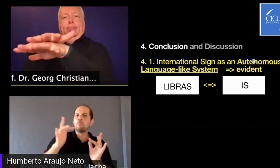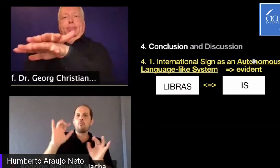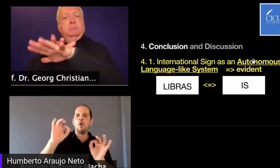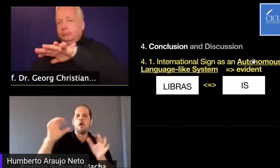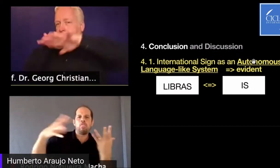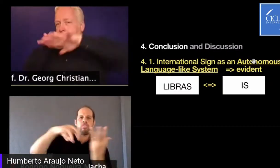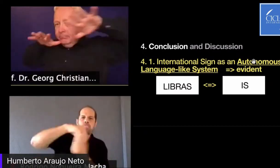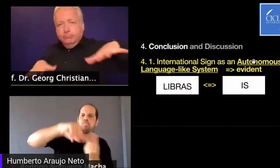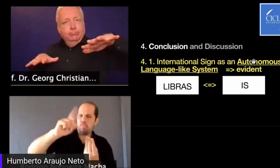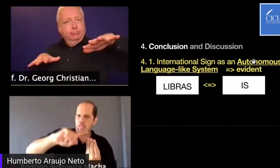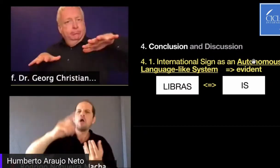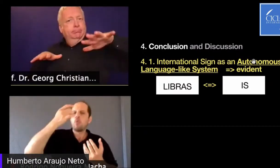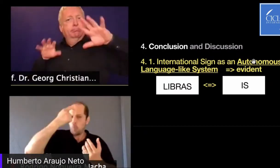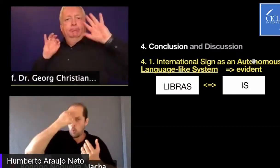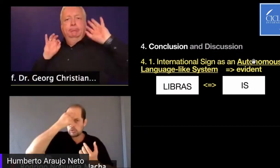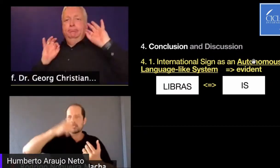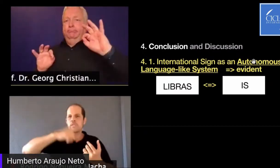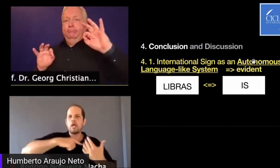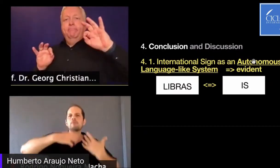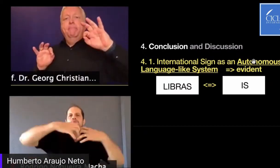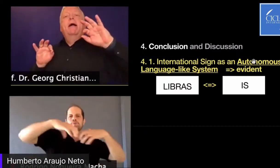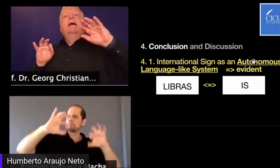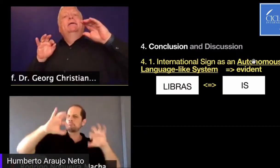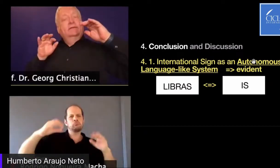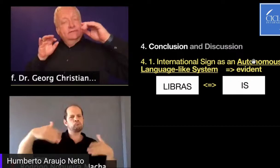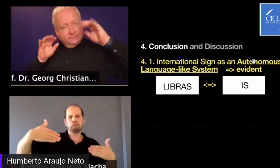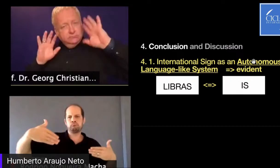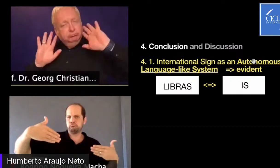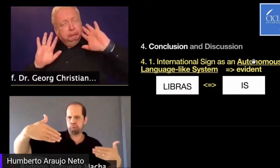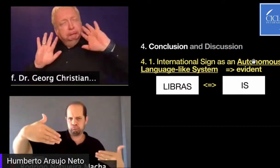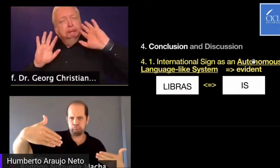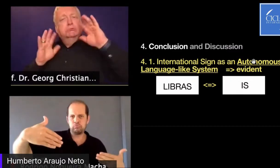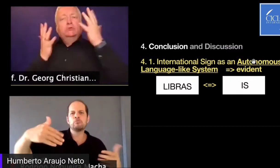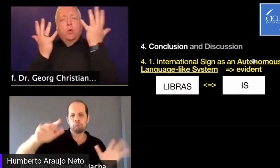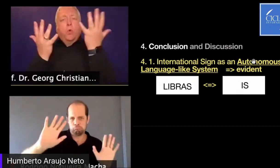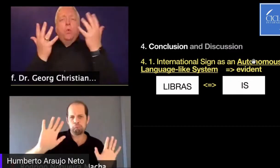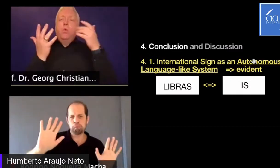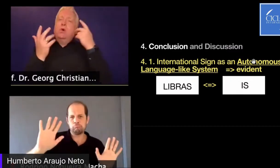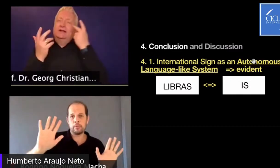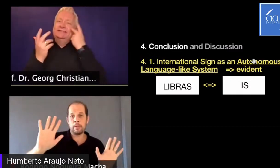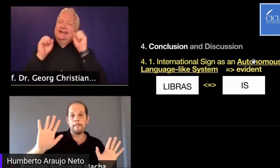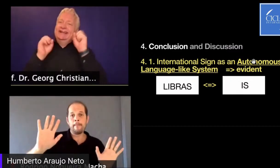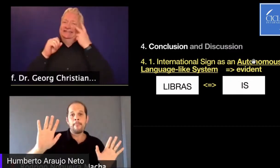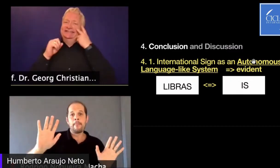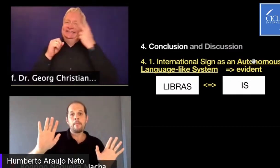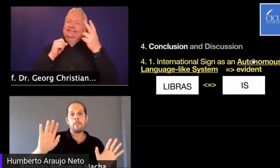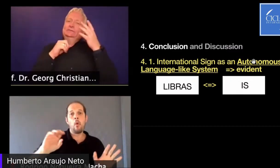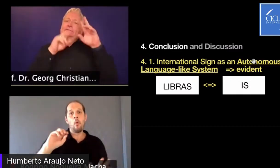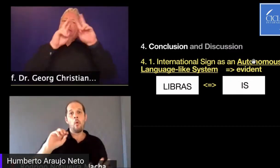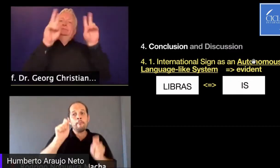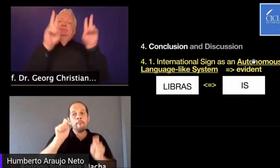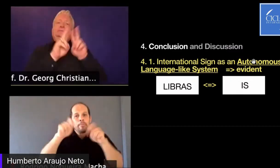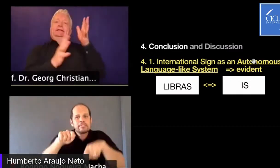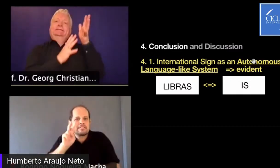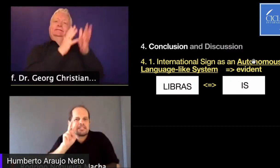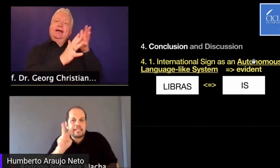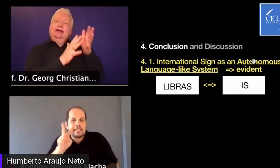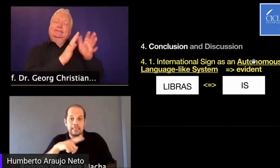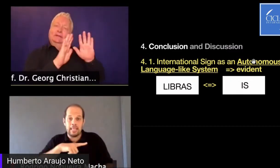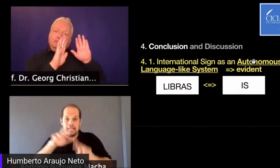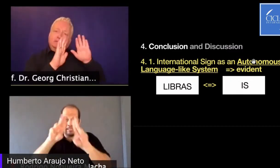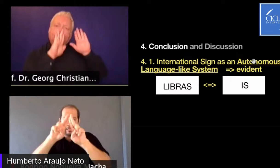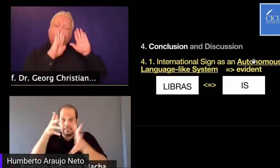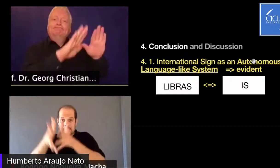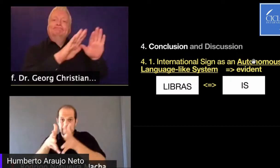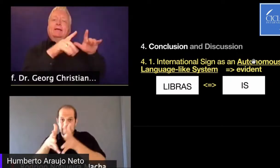embora estivessem em contato no procedimento desse estudo, os sistemas eles não se